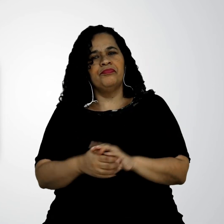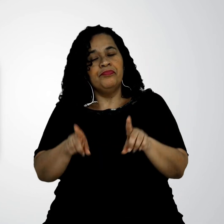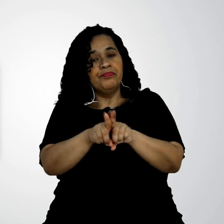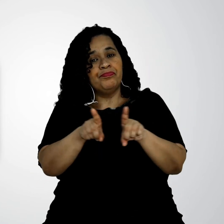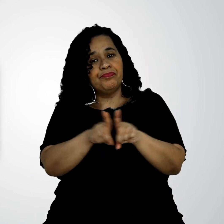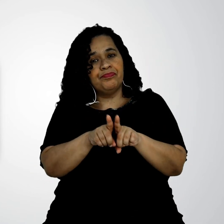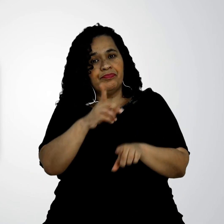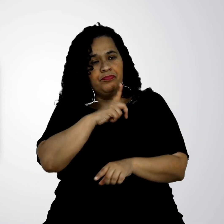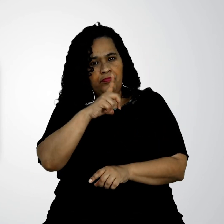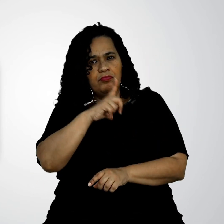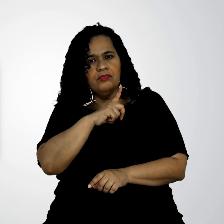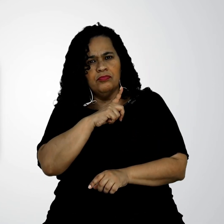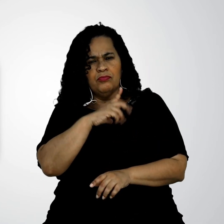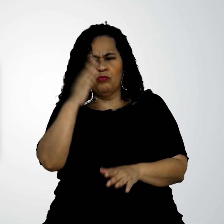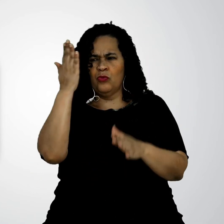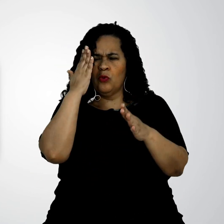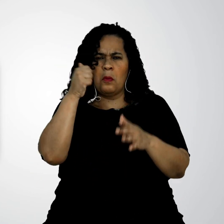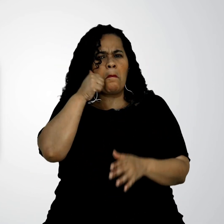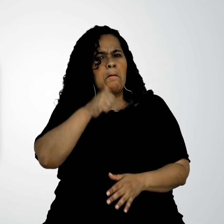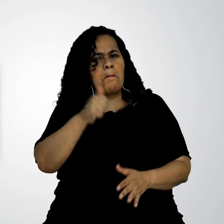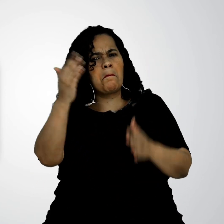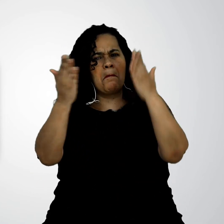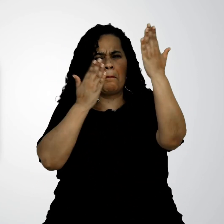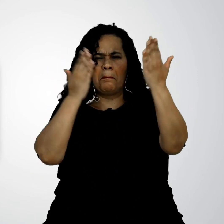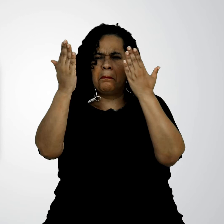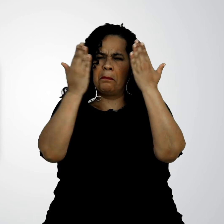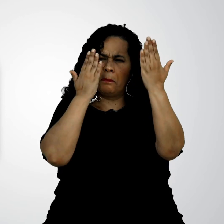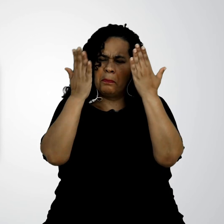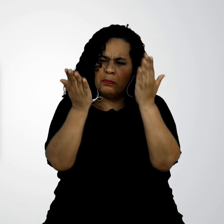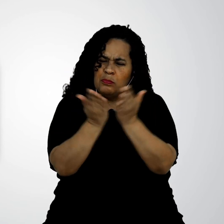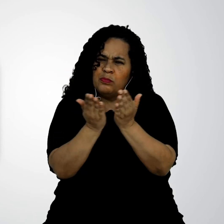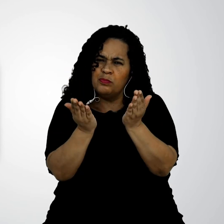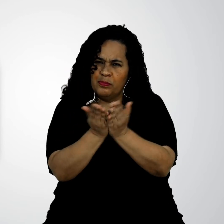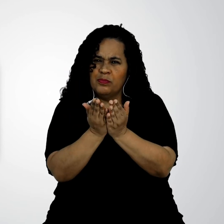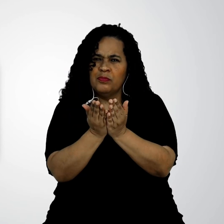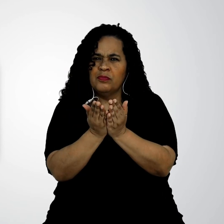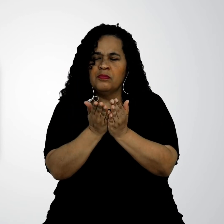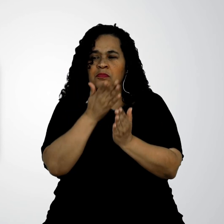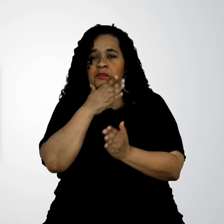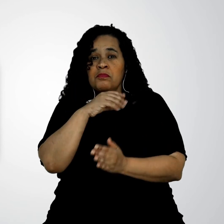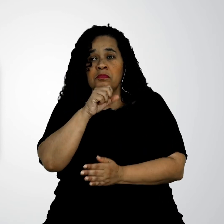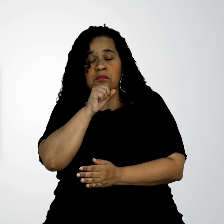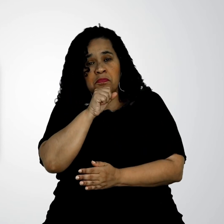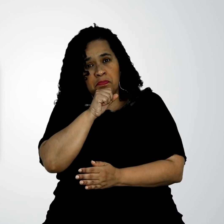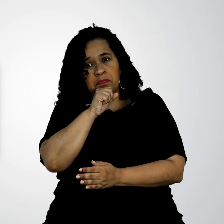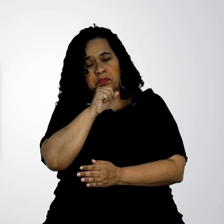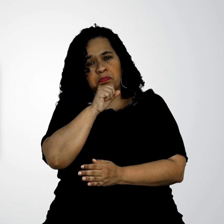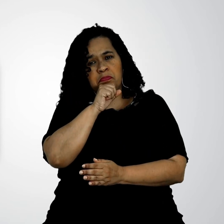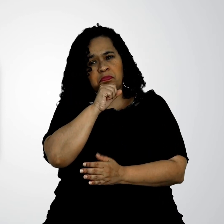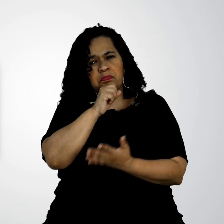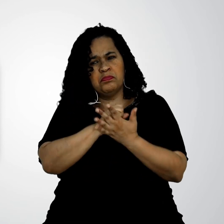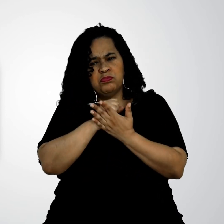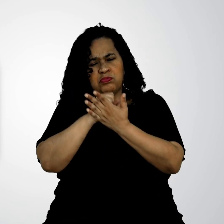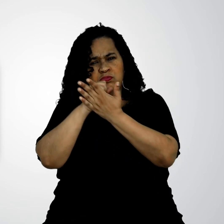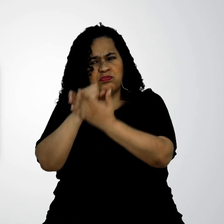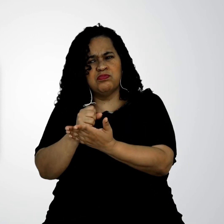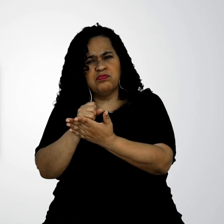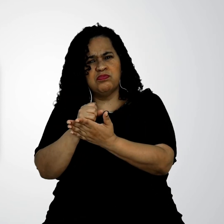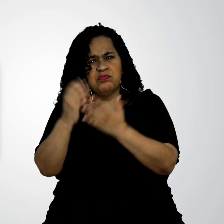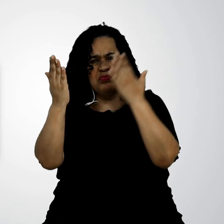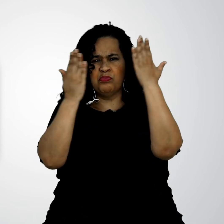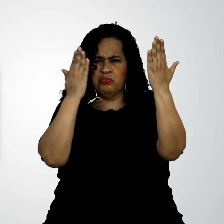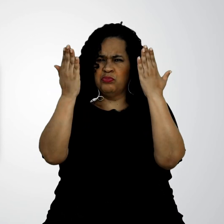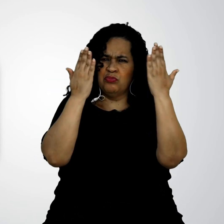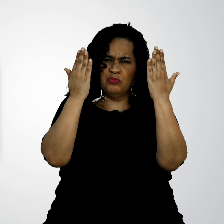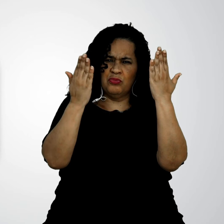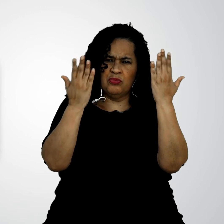questão, uma psicóloga cristã, ela falou que pais estão levando demais os seus filhos para serem tratados por psicólogos. Não que isso